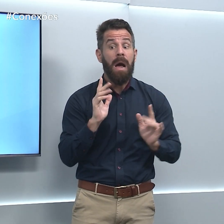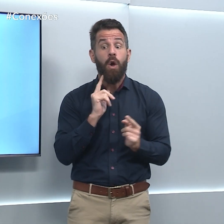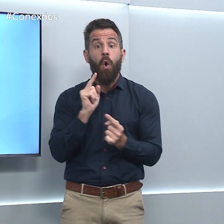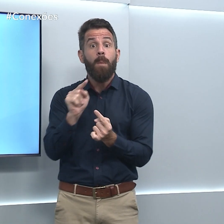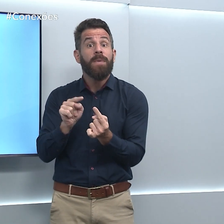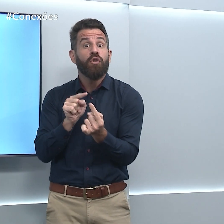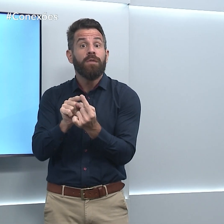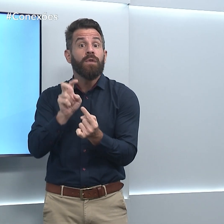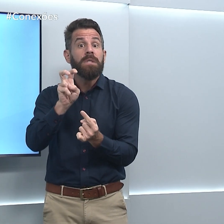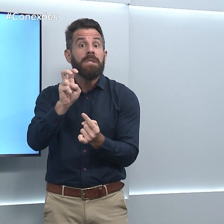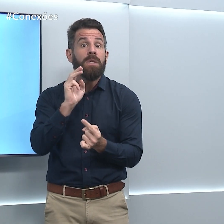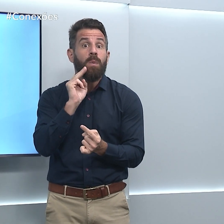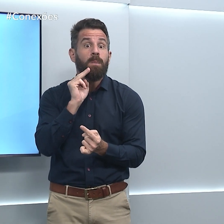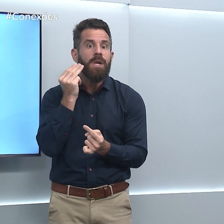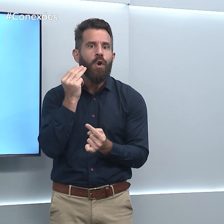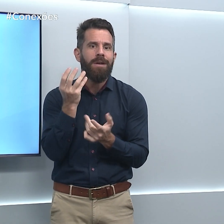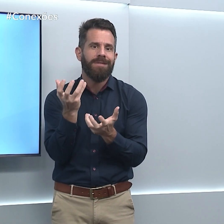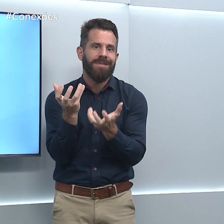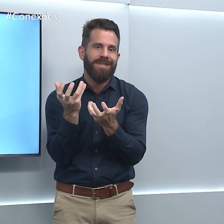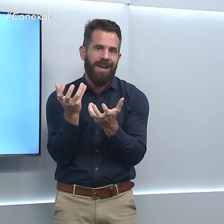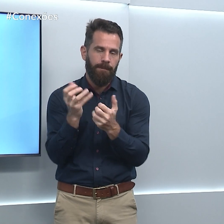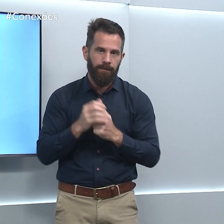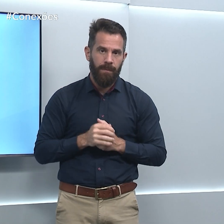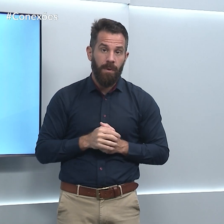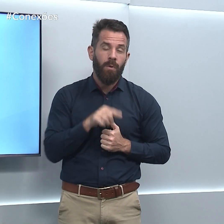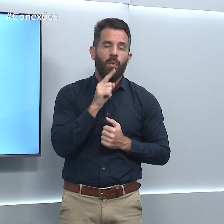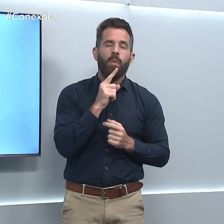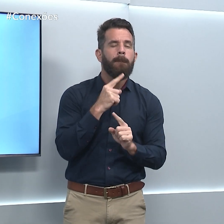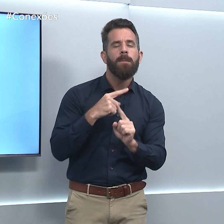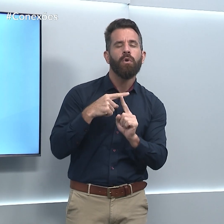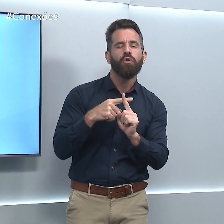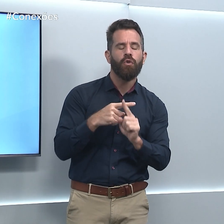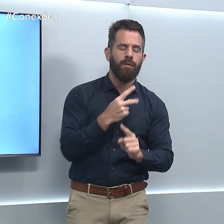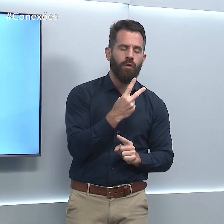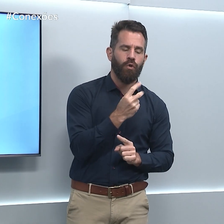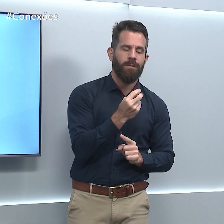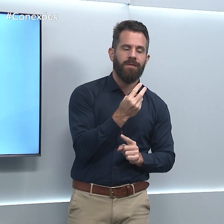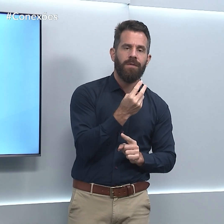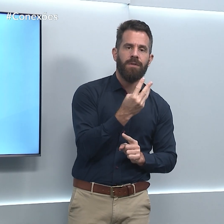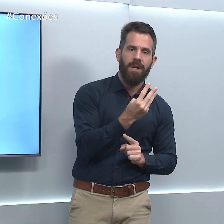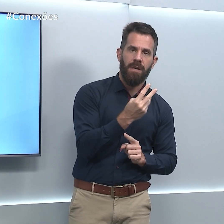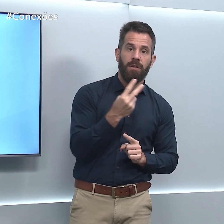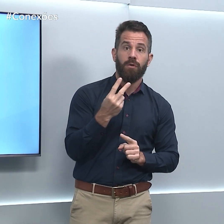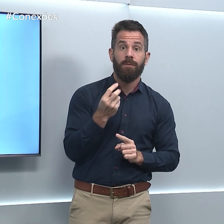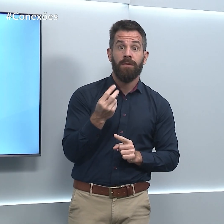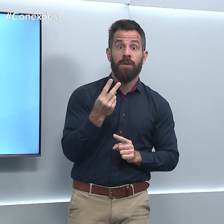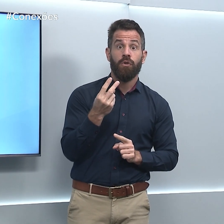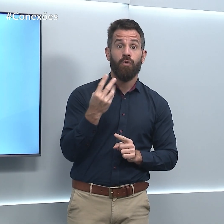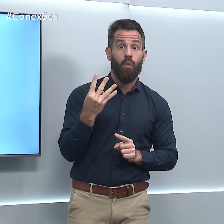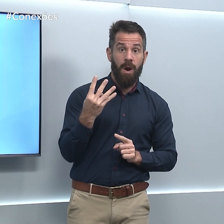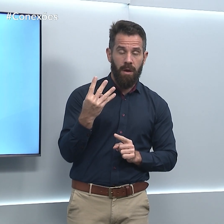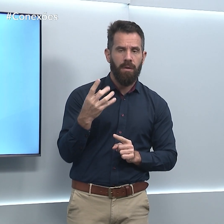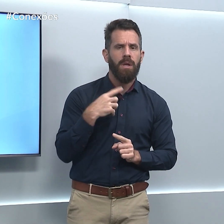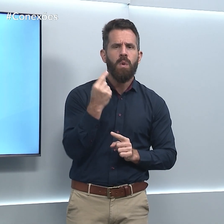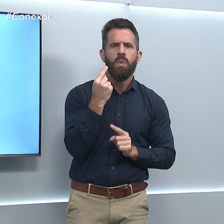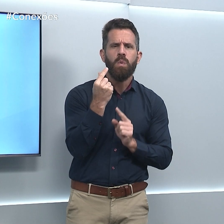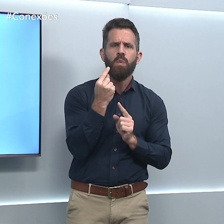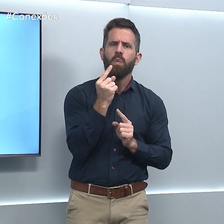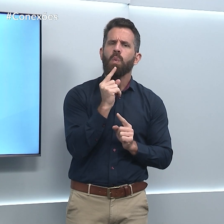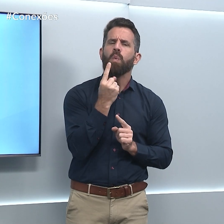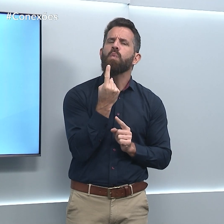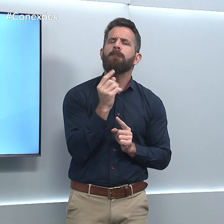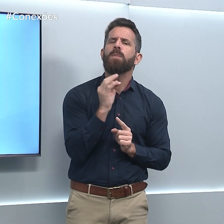ponto positivo é que de 2023 para 2024 houve um leve aumento de apenas 1%.